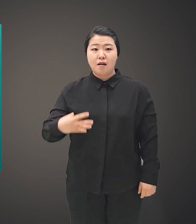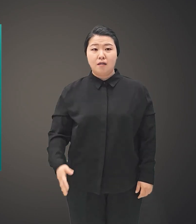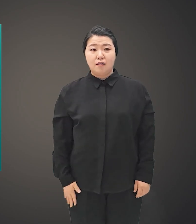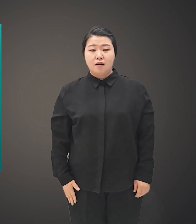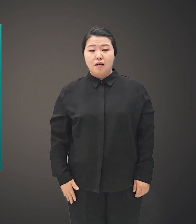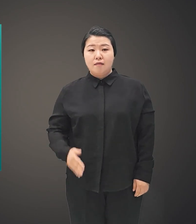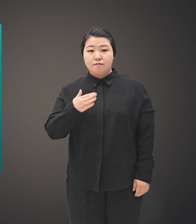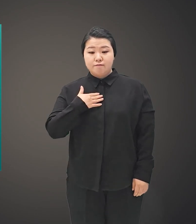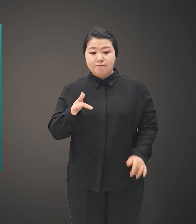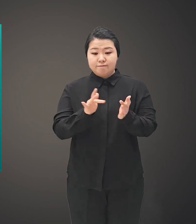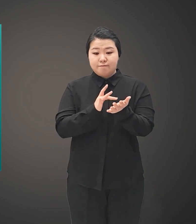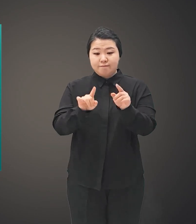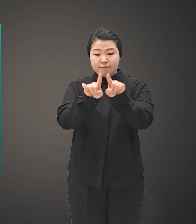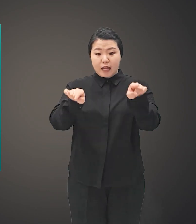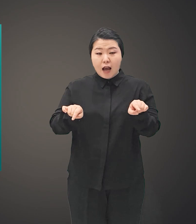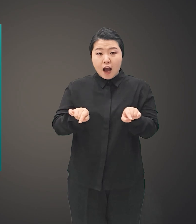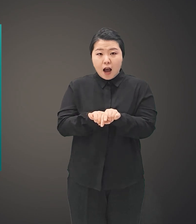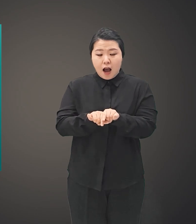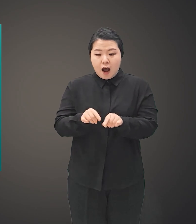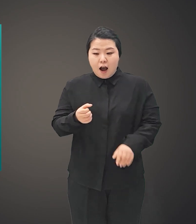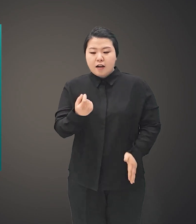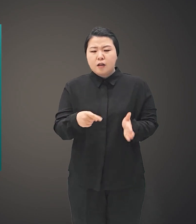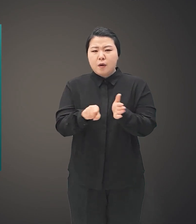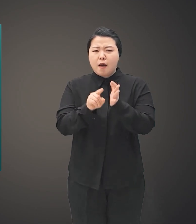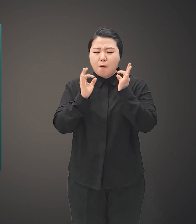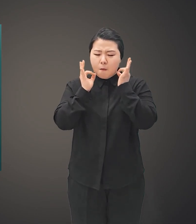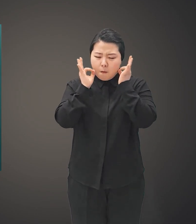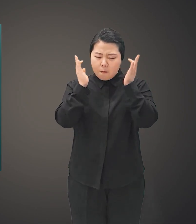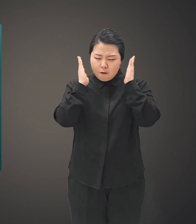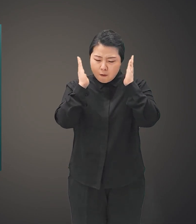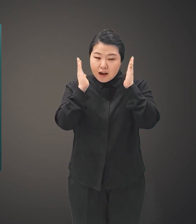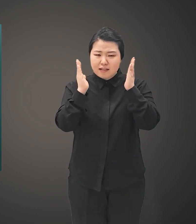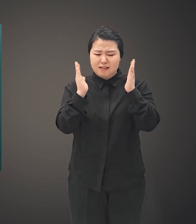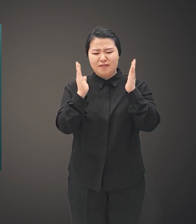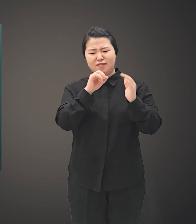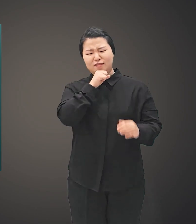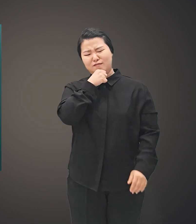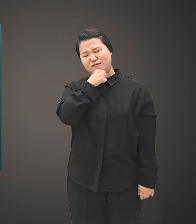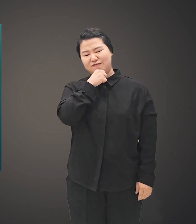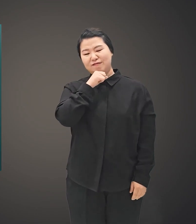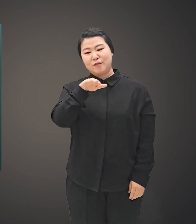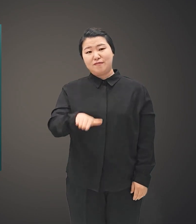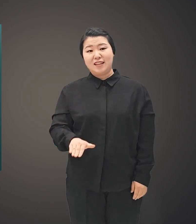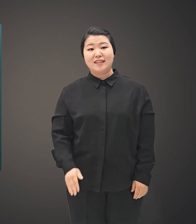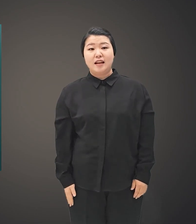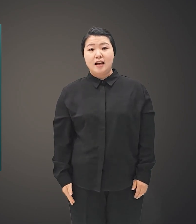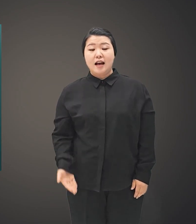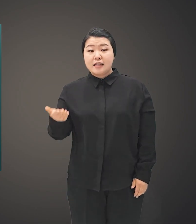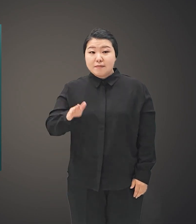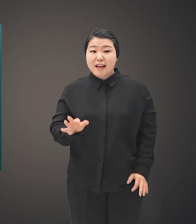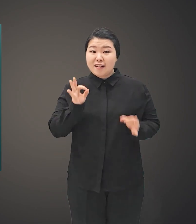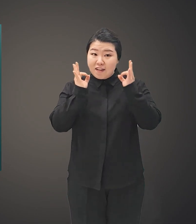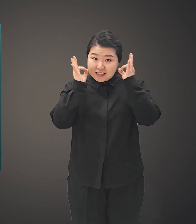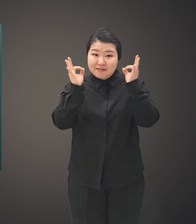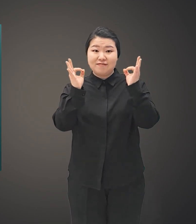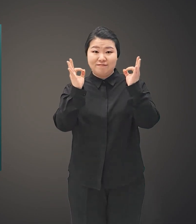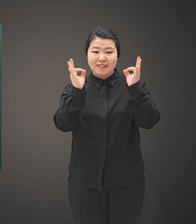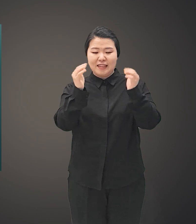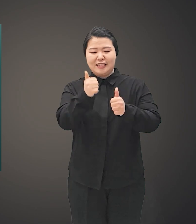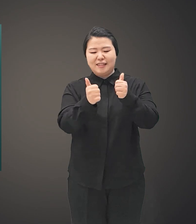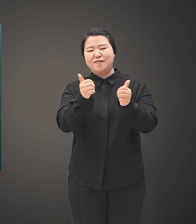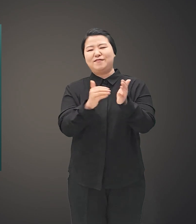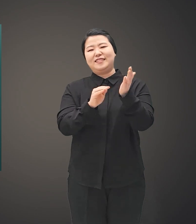패드를 지키기 위해 열심히 공부했지만 성적은 별로인 것 같아요. 그래도 열심히 했으니 채민이와